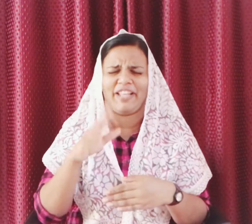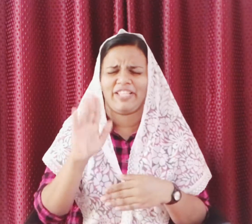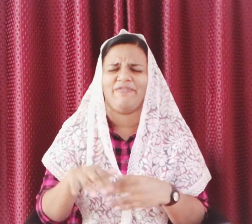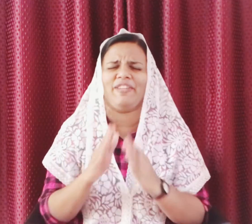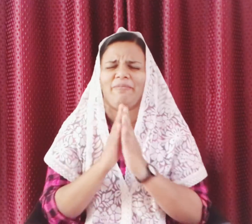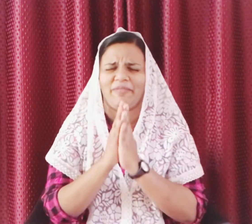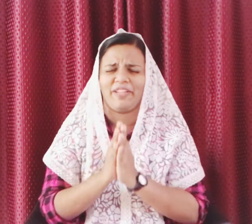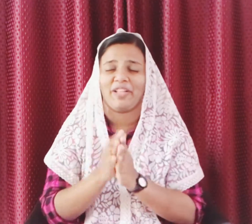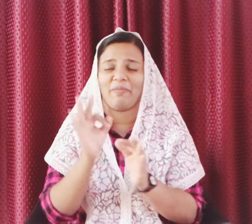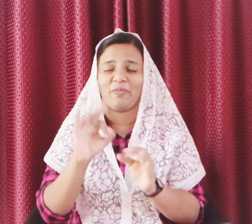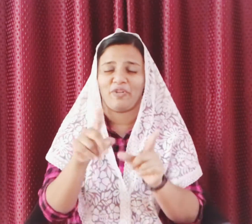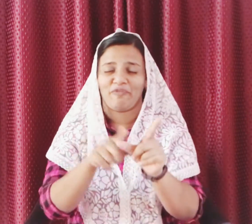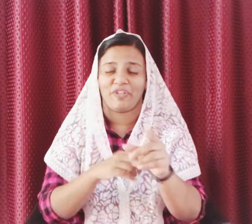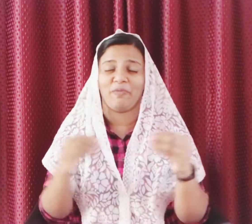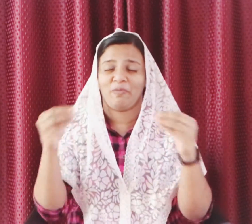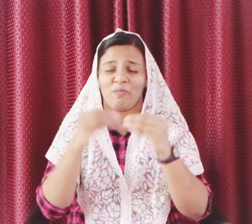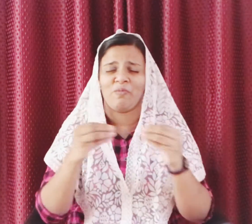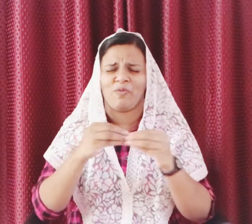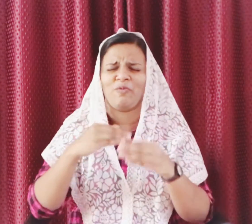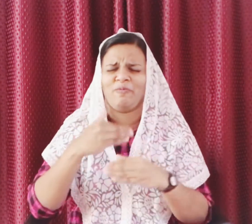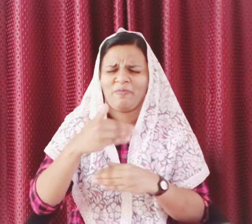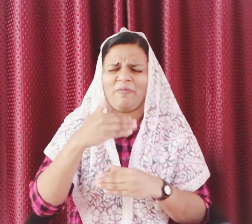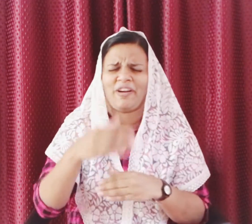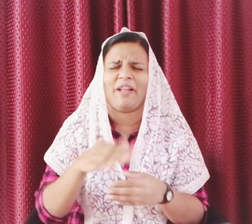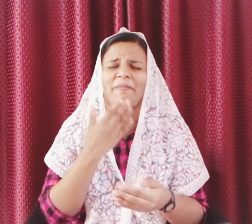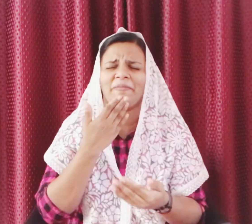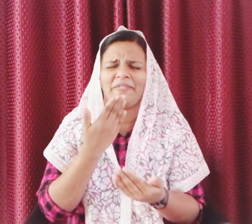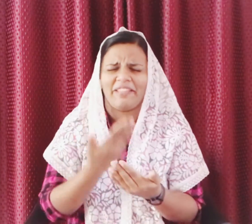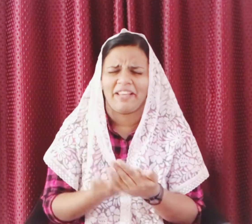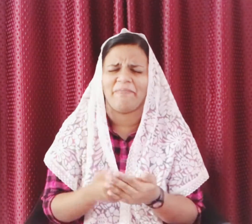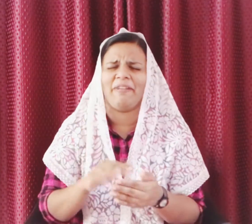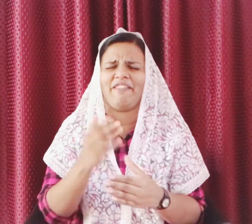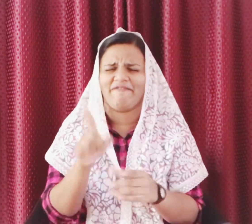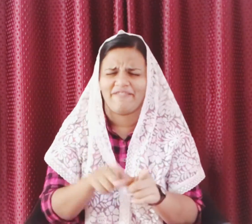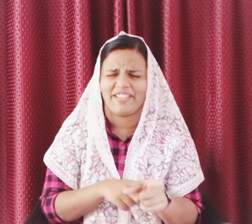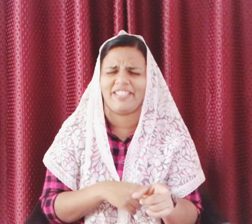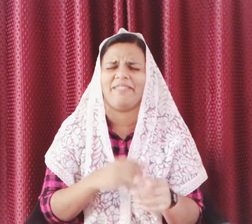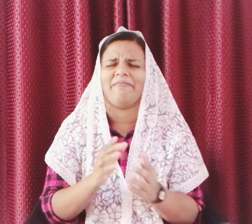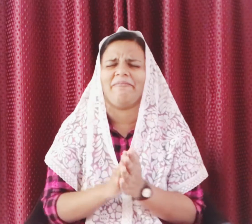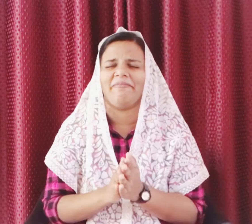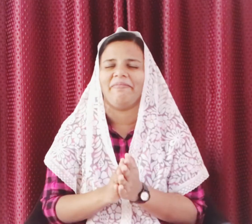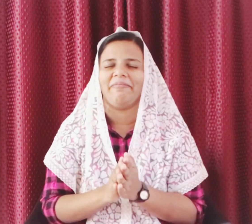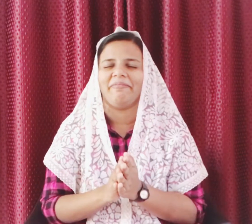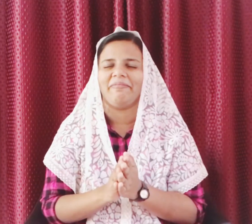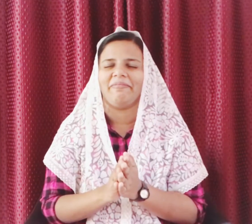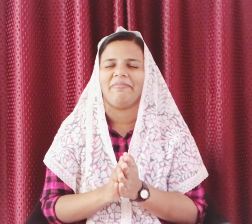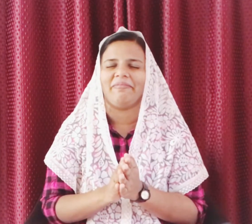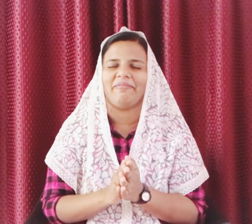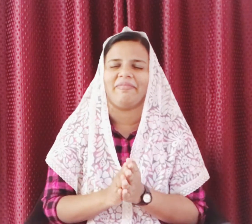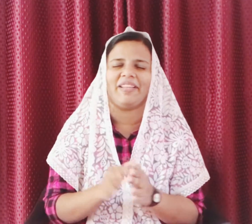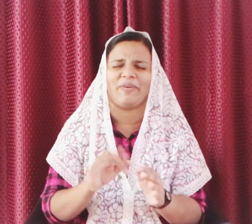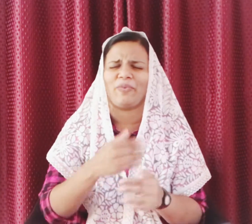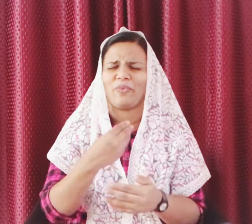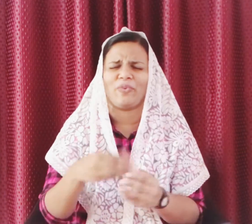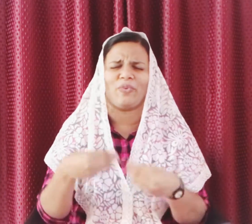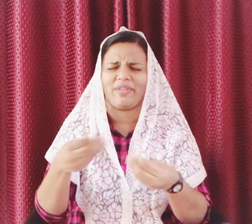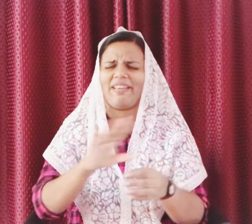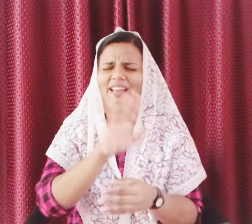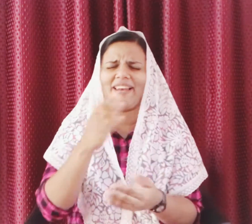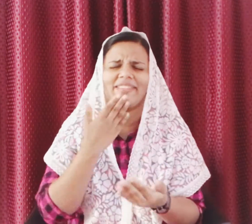എന്ന് പ്രാർത്ഥിക്കുന്നു. പുതുവർഷം വർദ്ധനവിൻ്റെ വർഷമായി മാറട്ടെ, നന്മകളുടെ വർഷമായി മാറട്ടെ എന്ന് പ്രാർത്ഥിക്കുന്നു. കർത്താവെ കൊടുത്ത എല്ലാ നന്മകൾക്കും